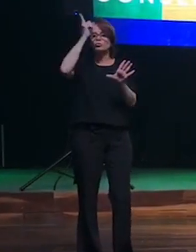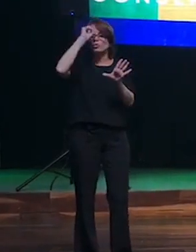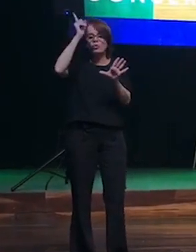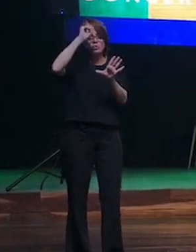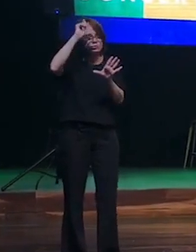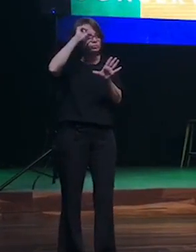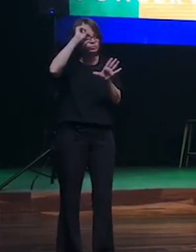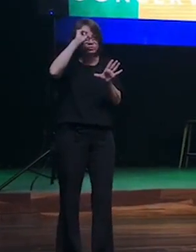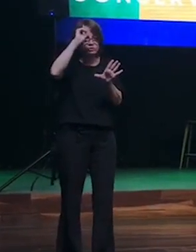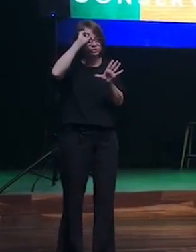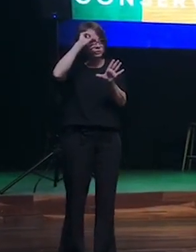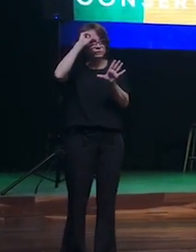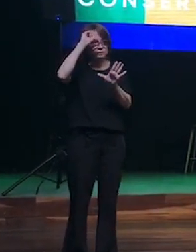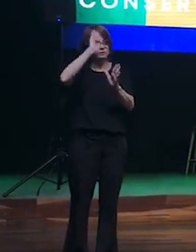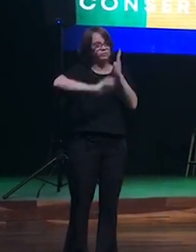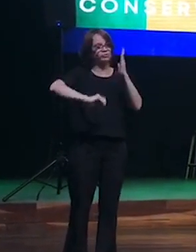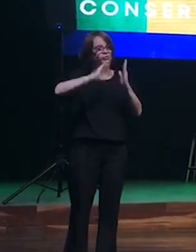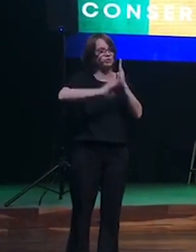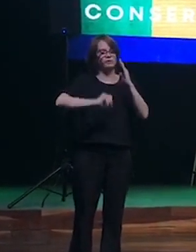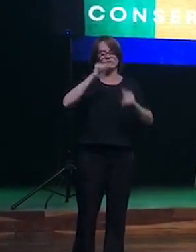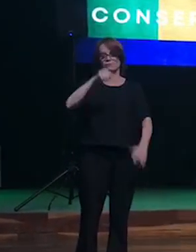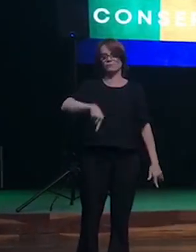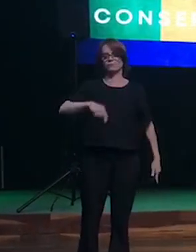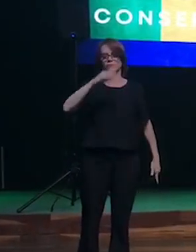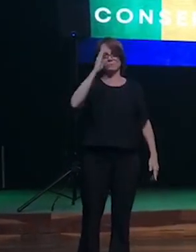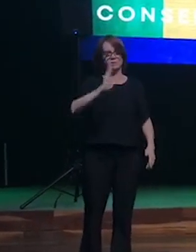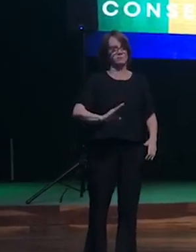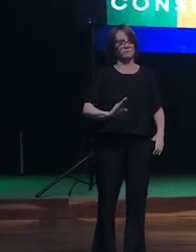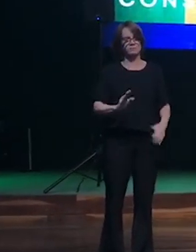atacado no Brasil.